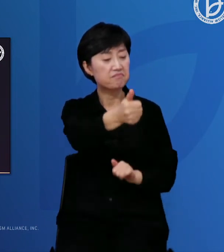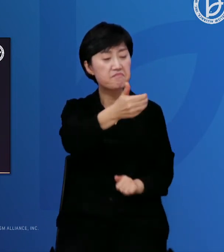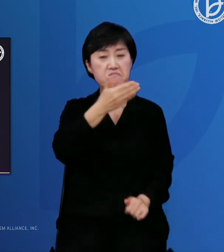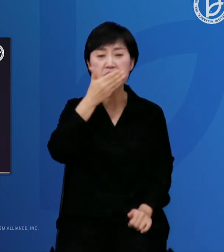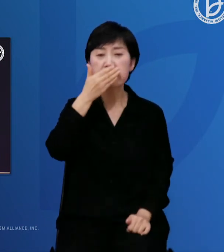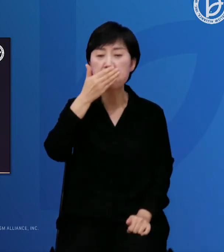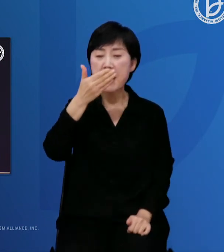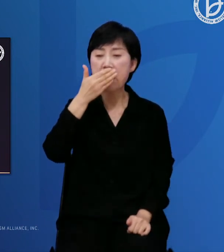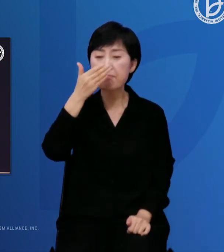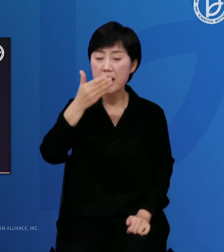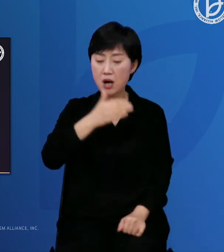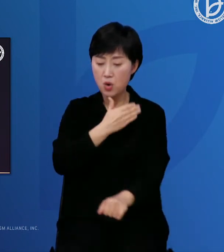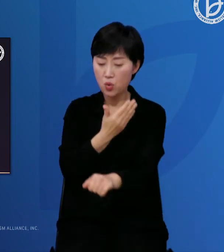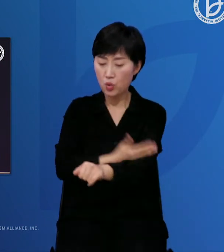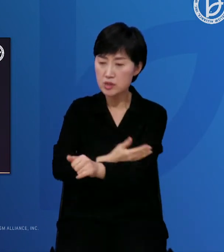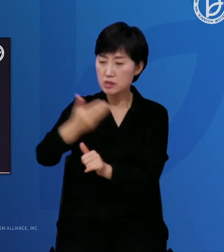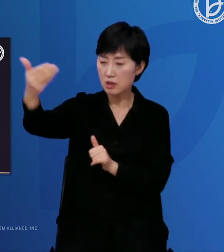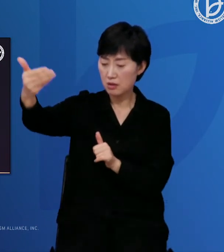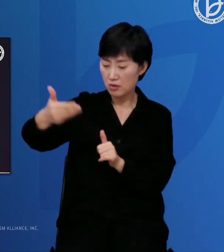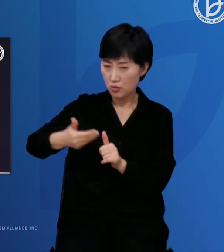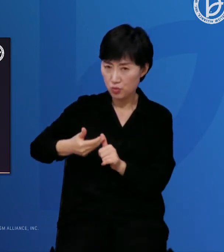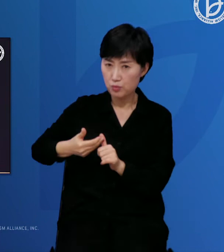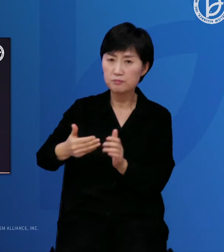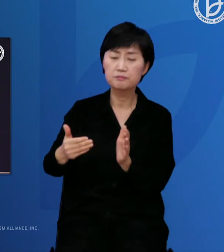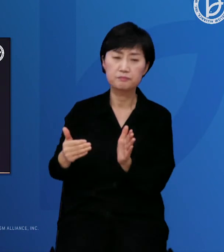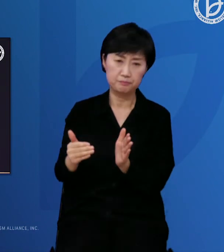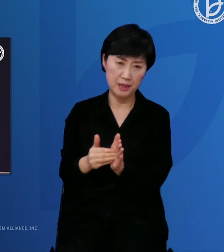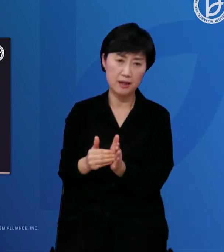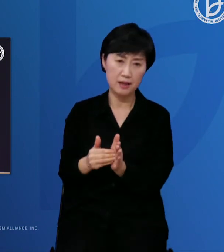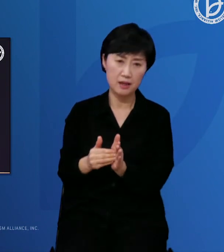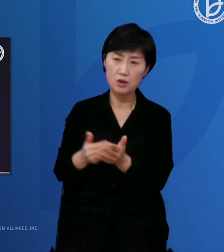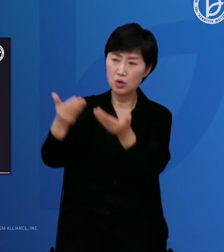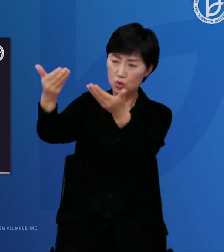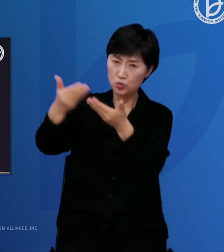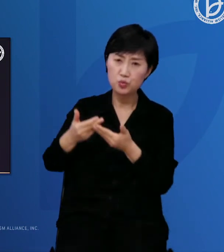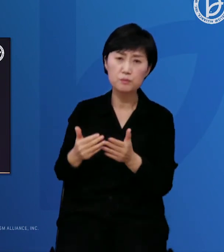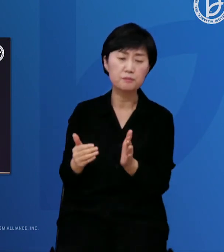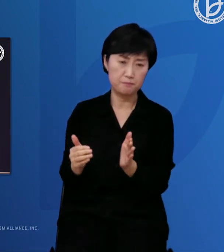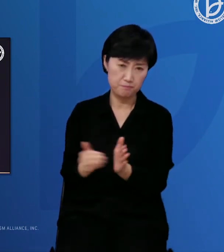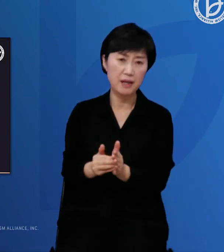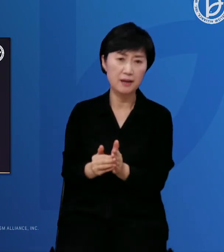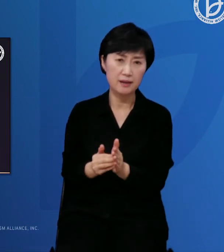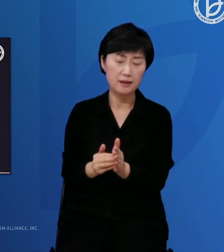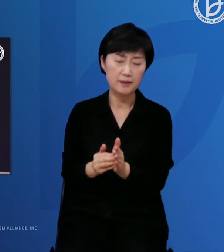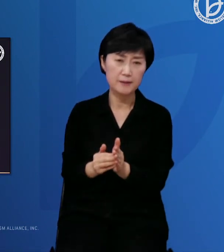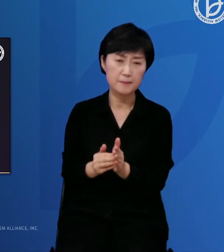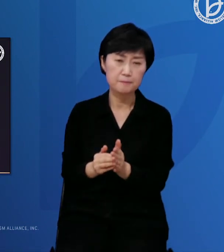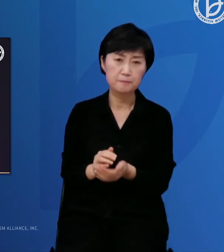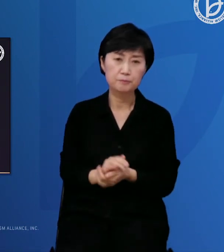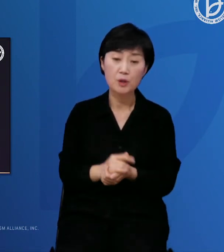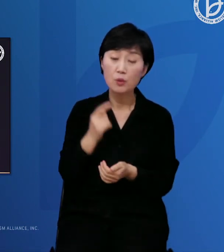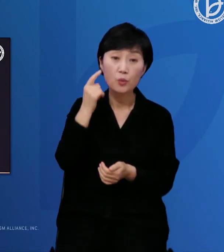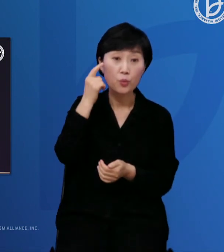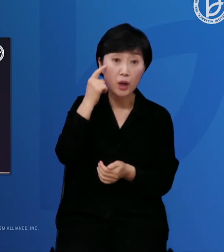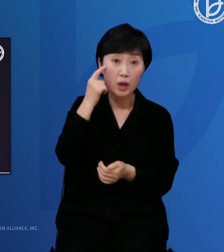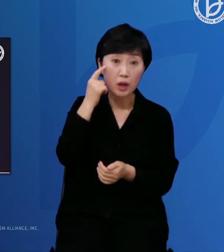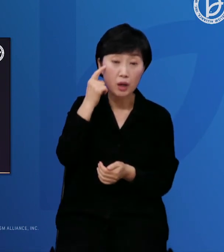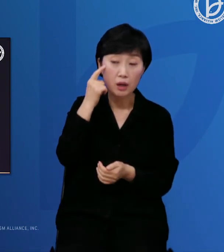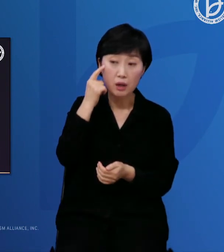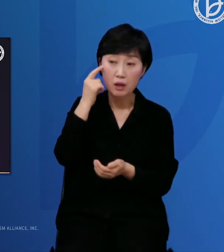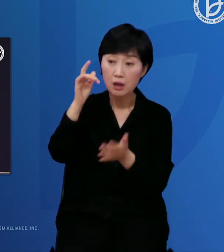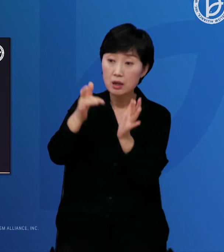신분과 권세가 주어진 겁니다. We have the very status and authority to break down all the forces of darkness. 왜냐?